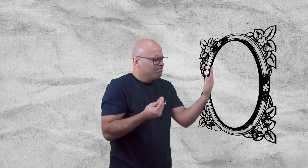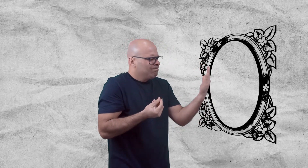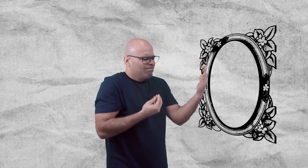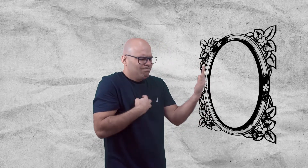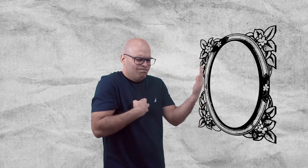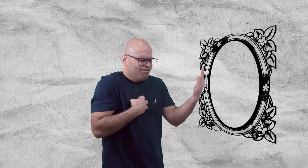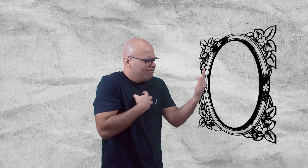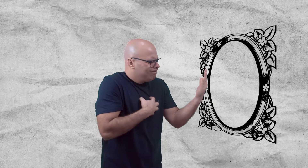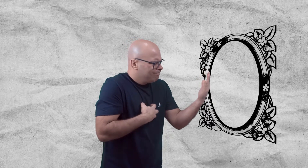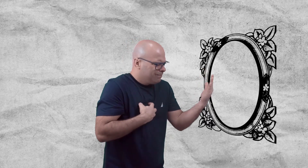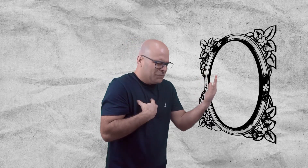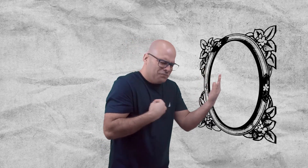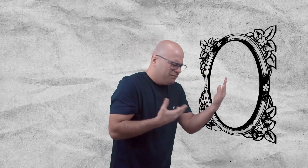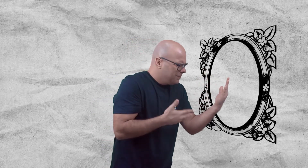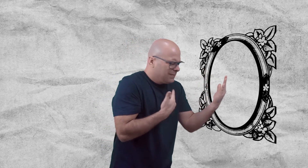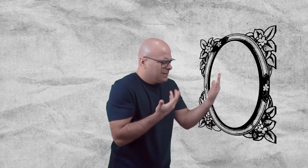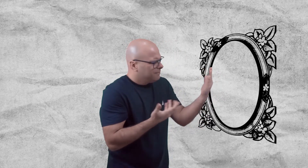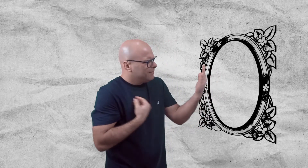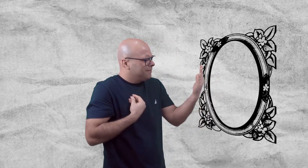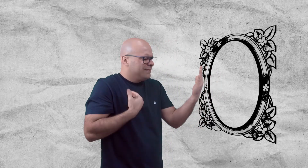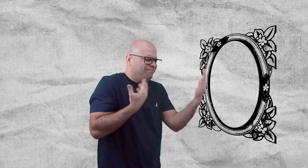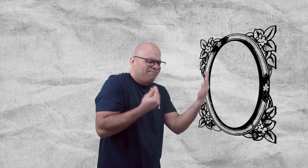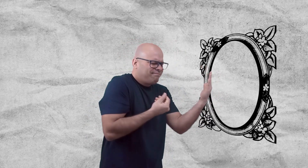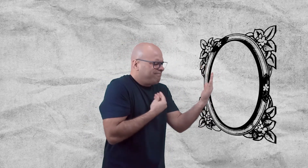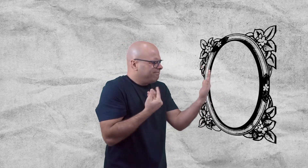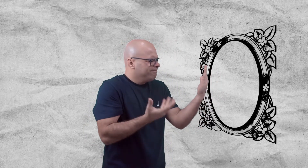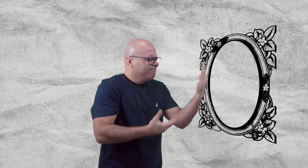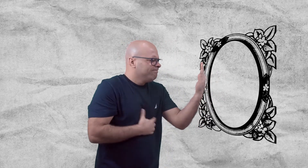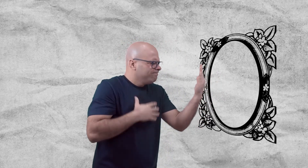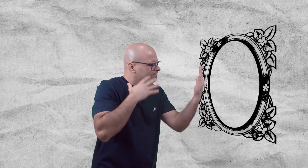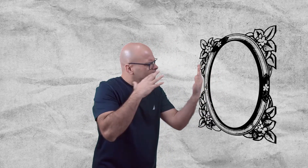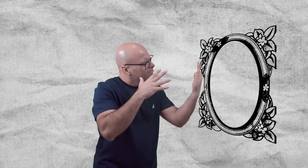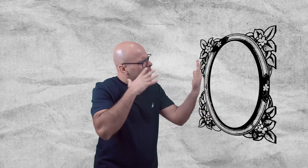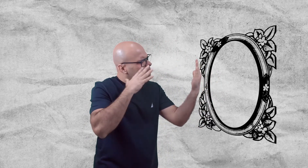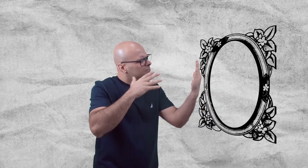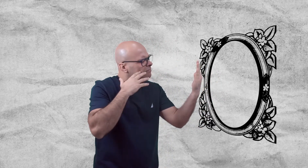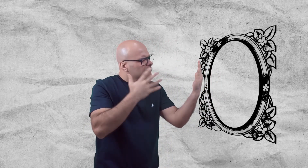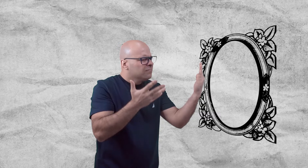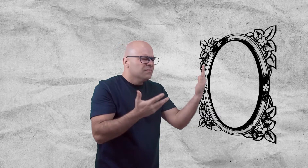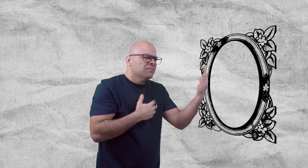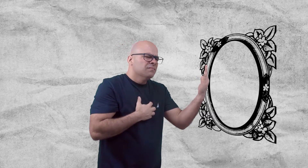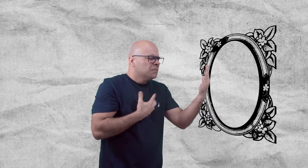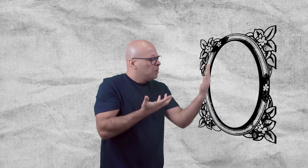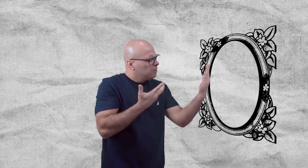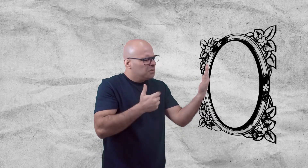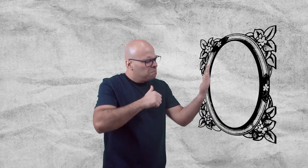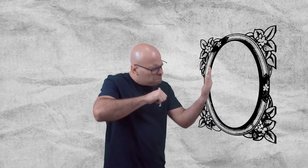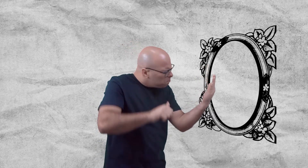mas falta algo. E o meu filho? A minha vida? Louise refletia na